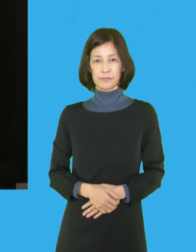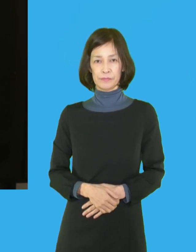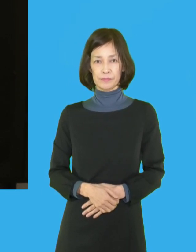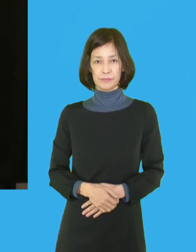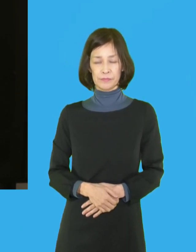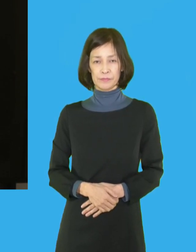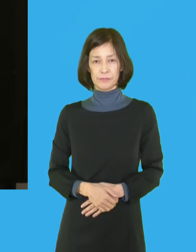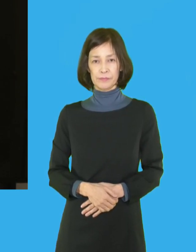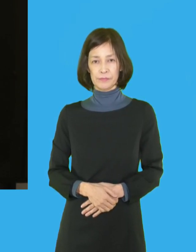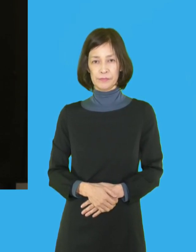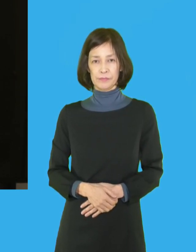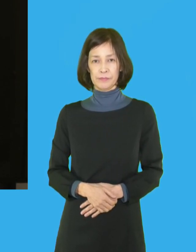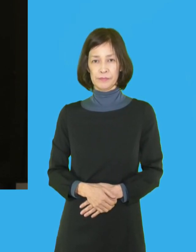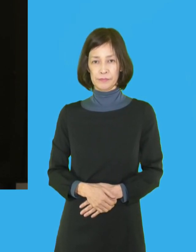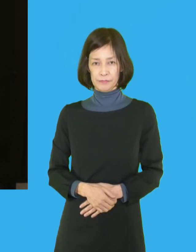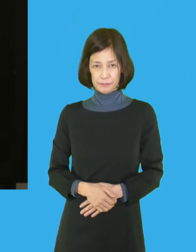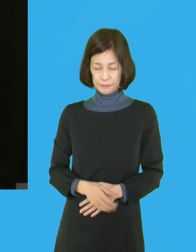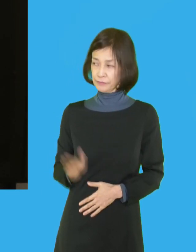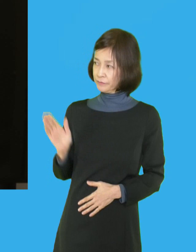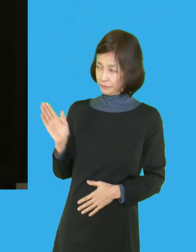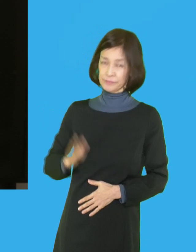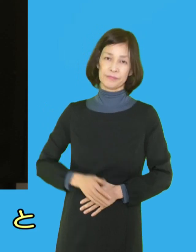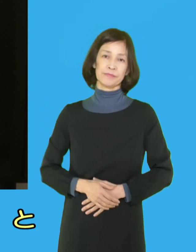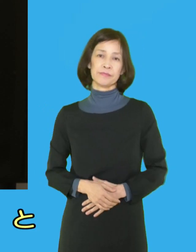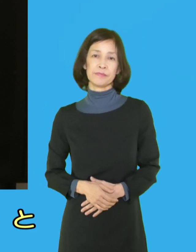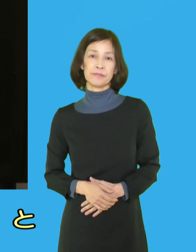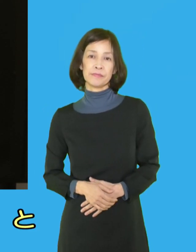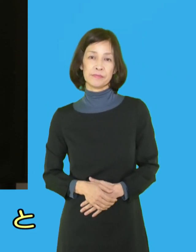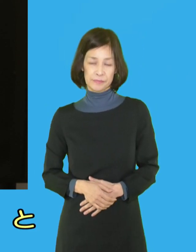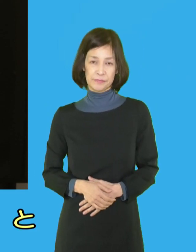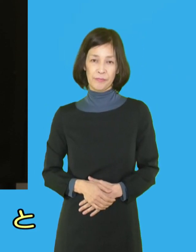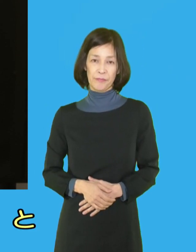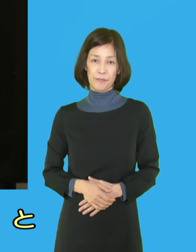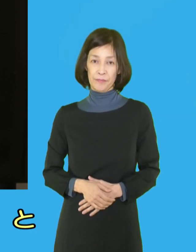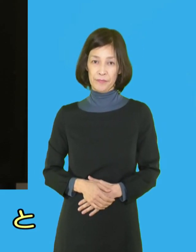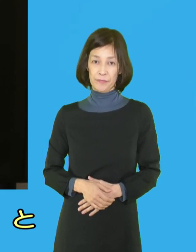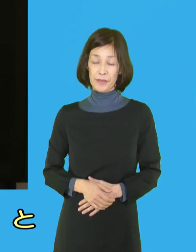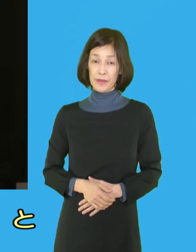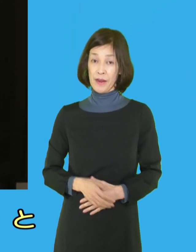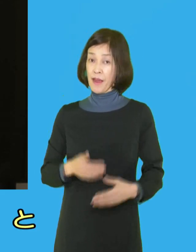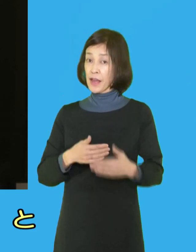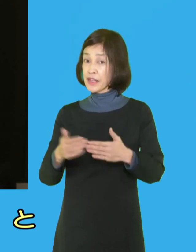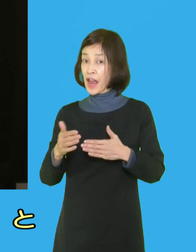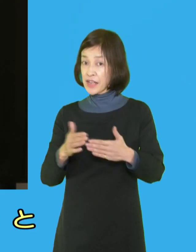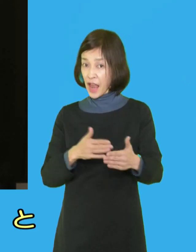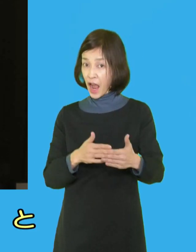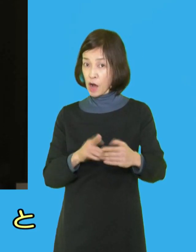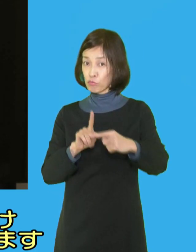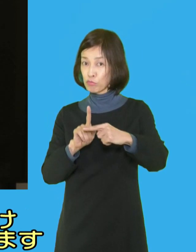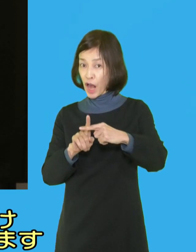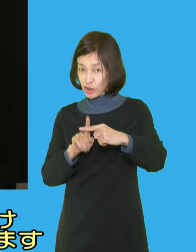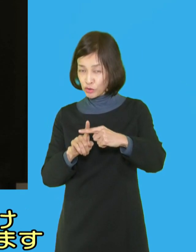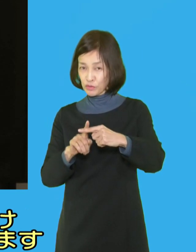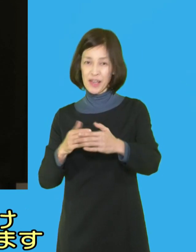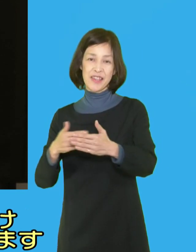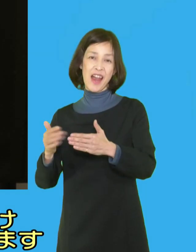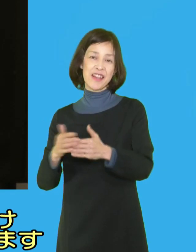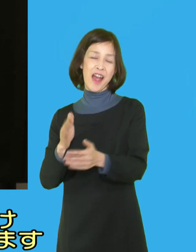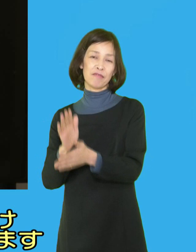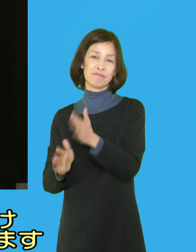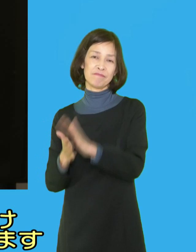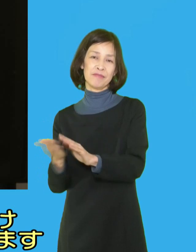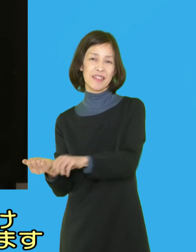はい。そしてこちらですね、キャリアプラスとキャリアリターン、こういう名称